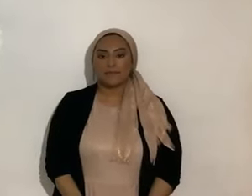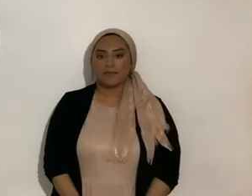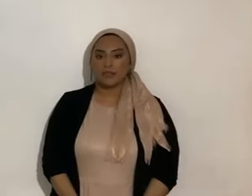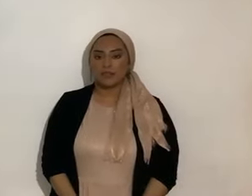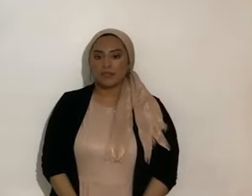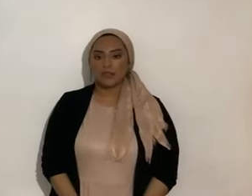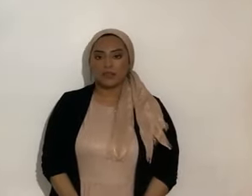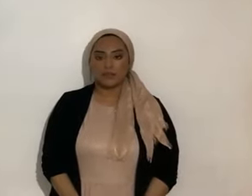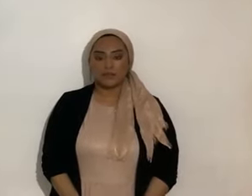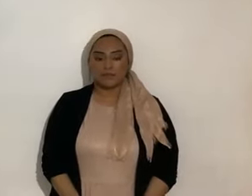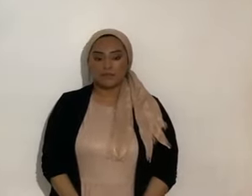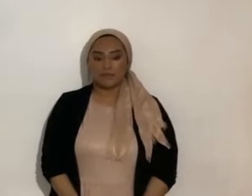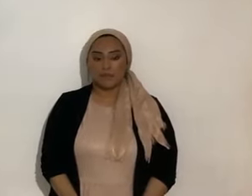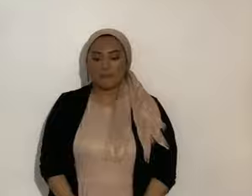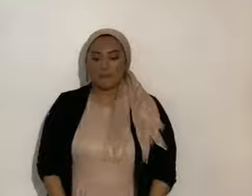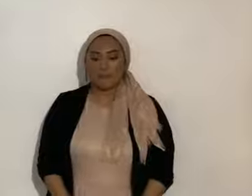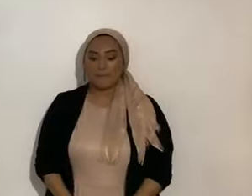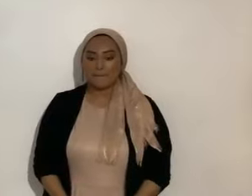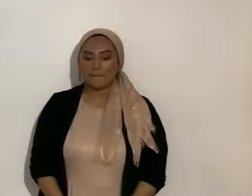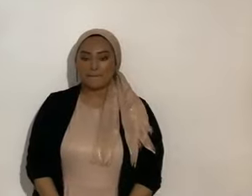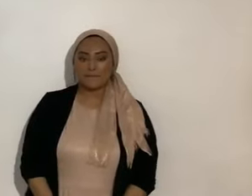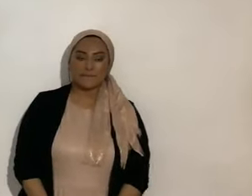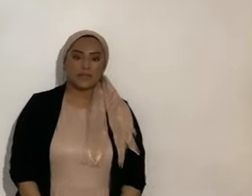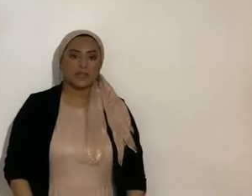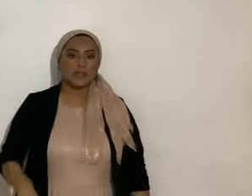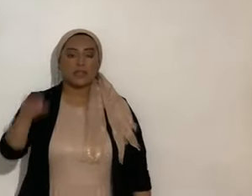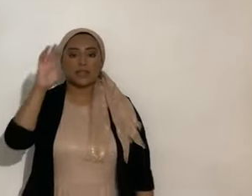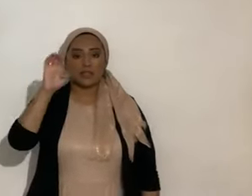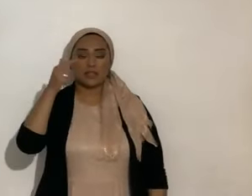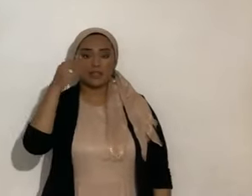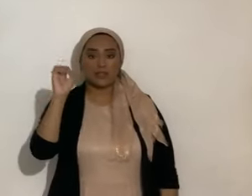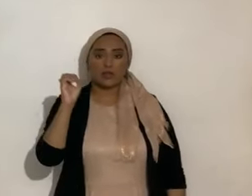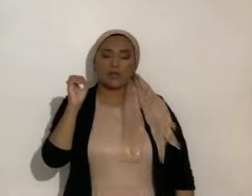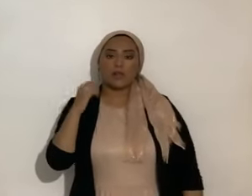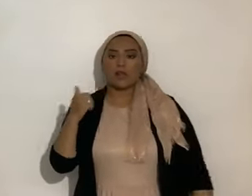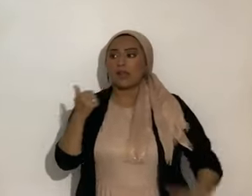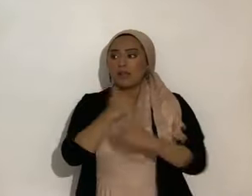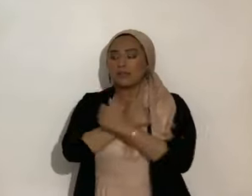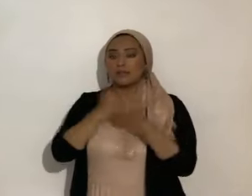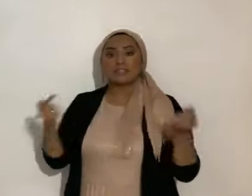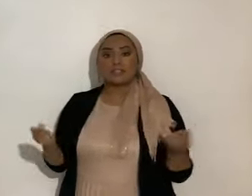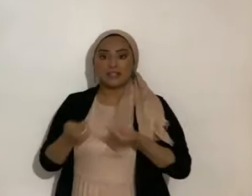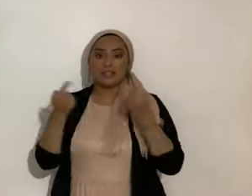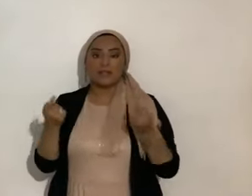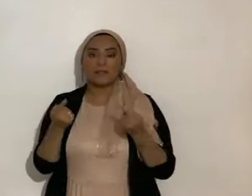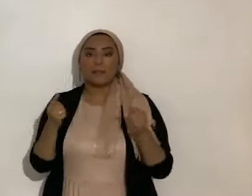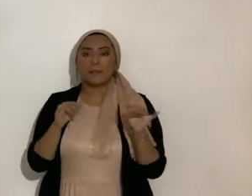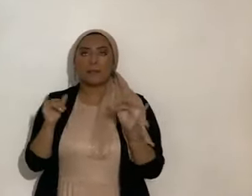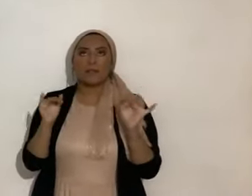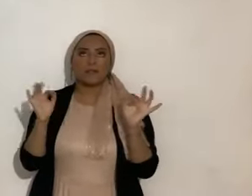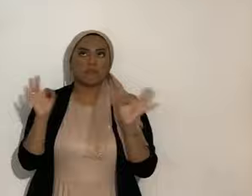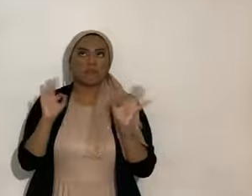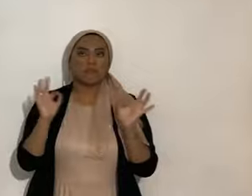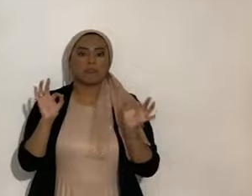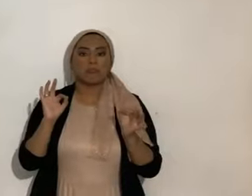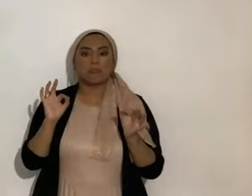cuenta todos los demás. Bueno, entonces el ego venera el pecado como una simple